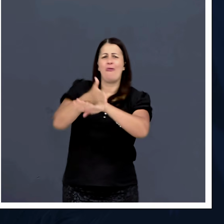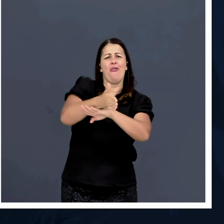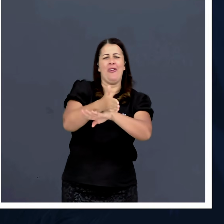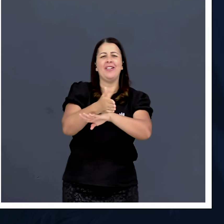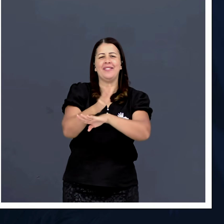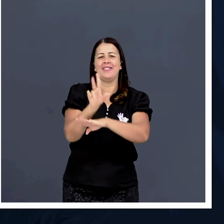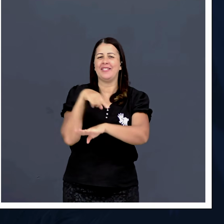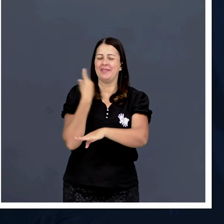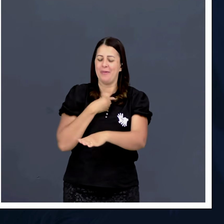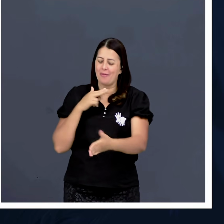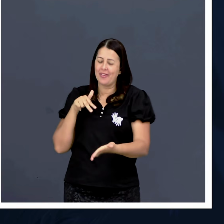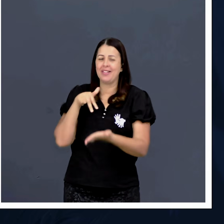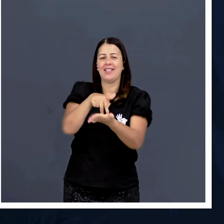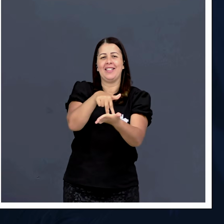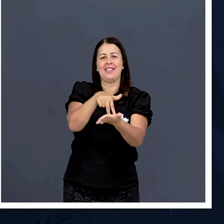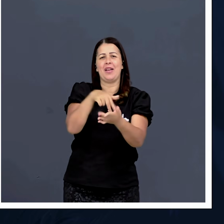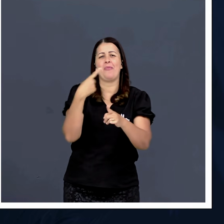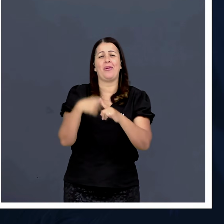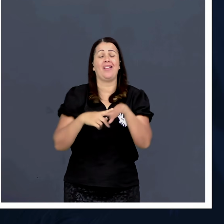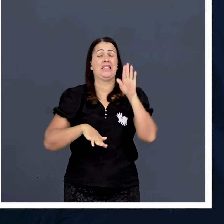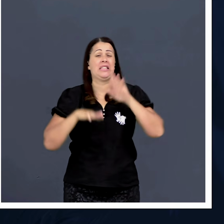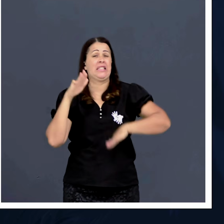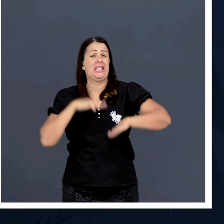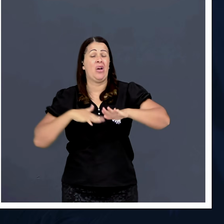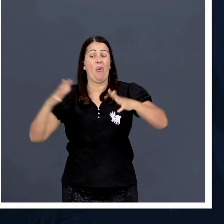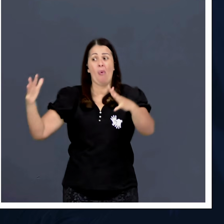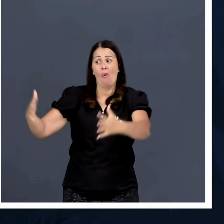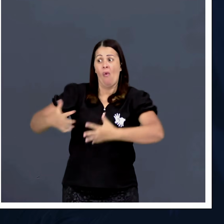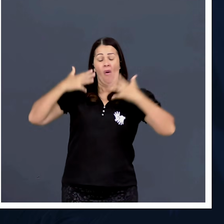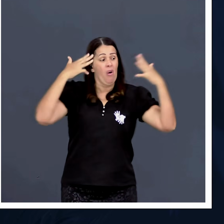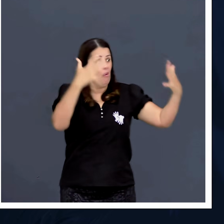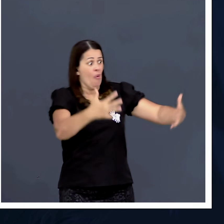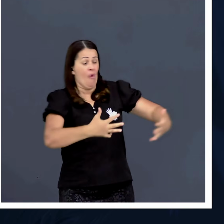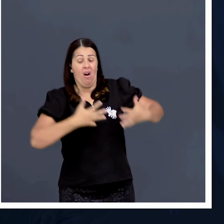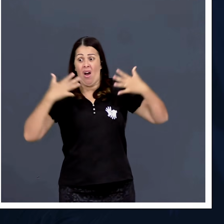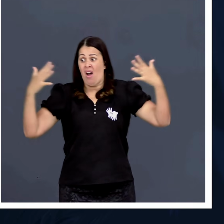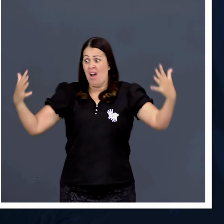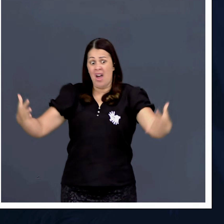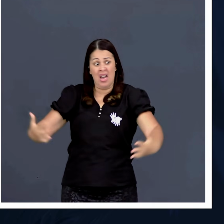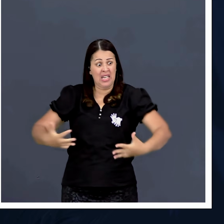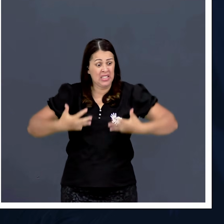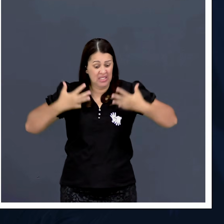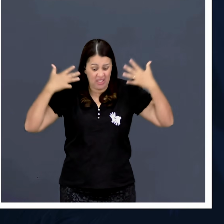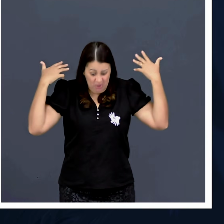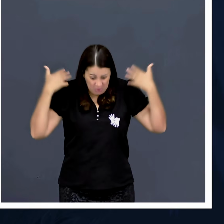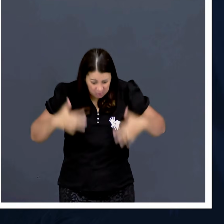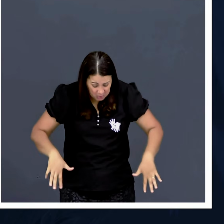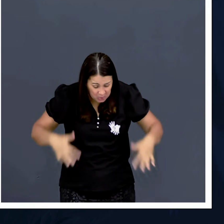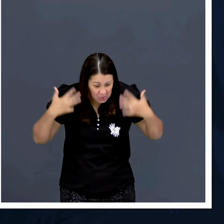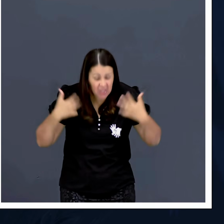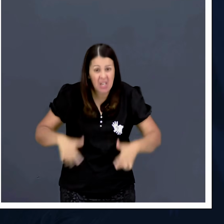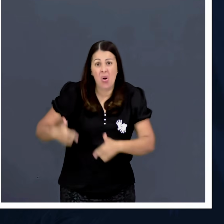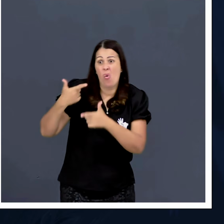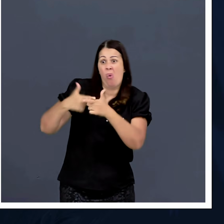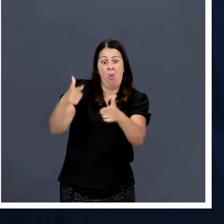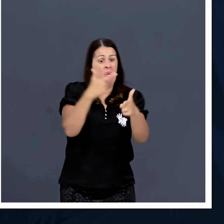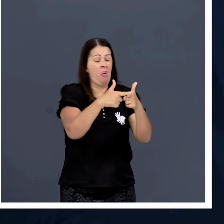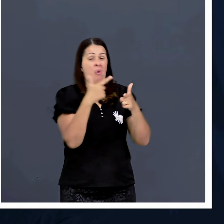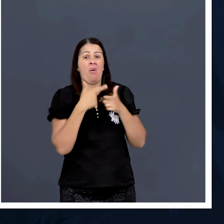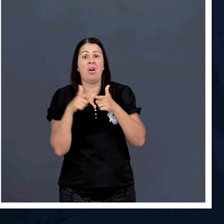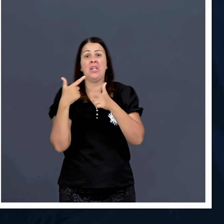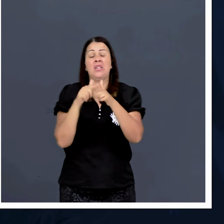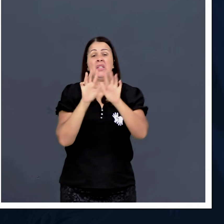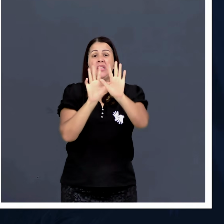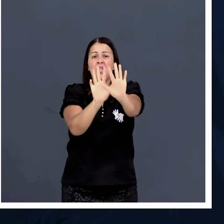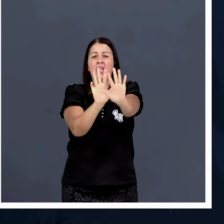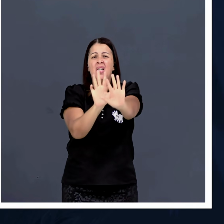vai me fortalecer, porque tem vezes que a tempestade se levanta e ela está muito alta, o barco está balançando muito.